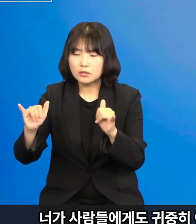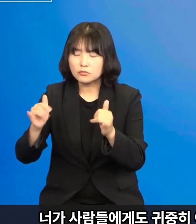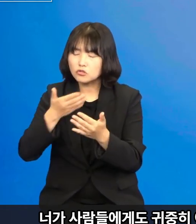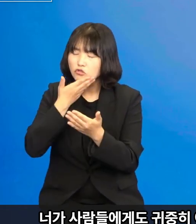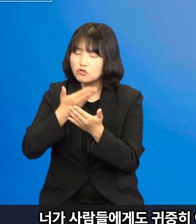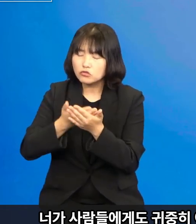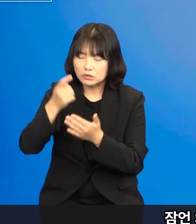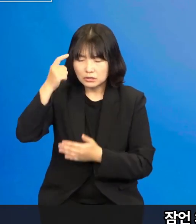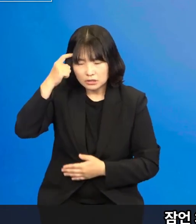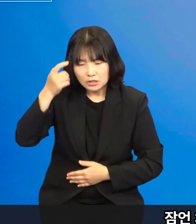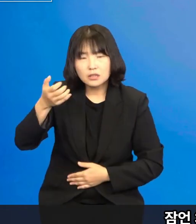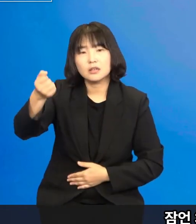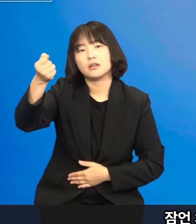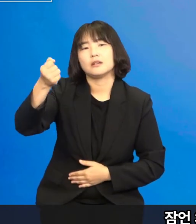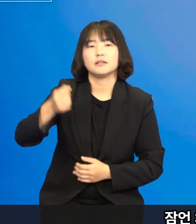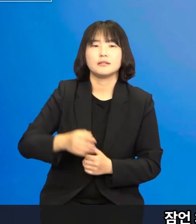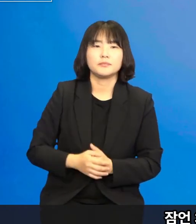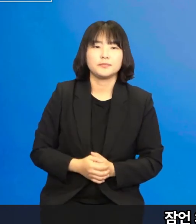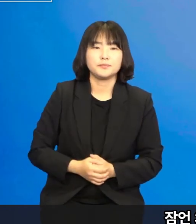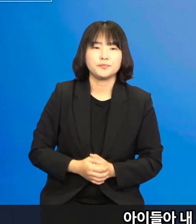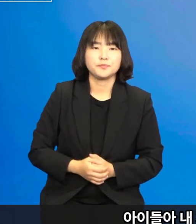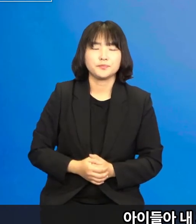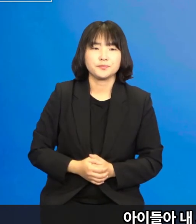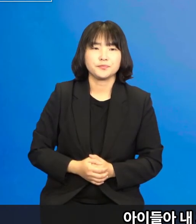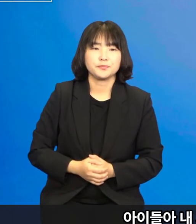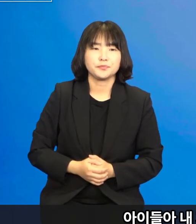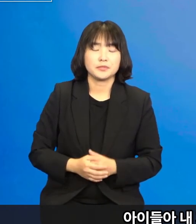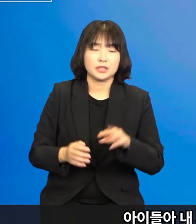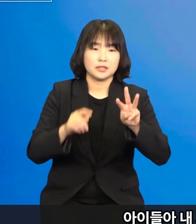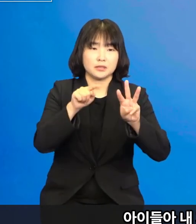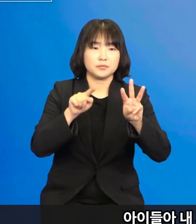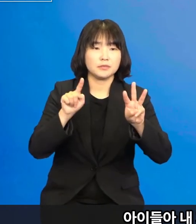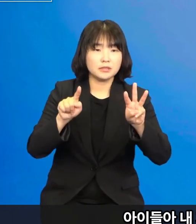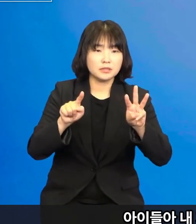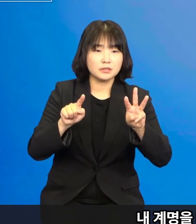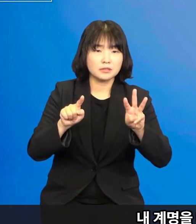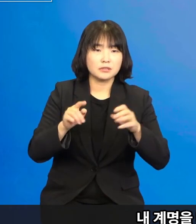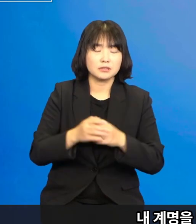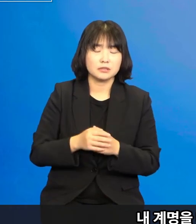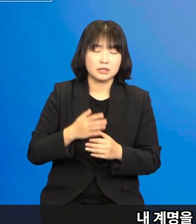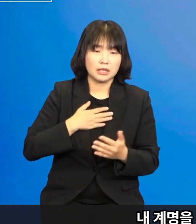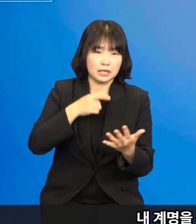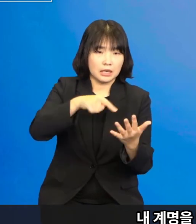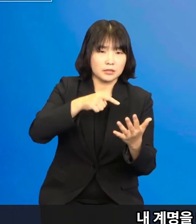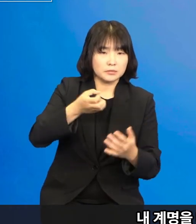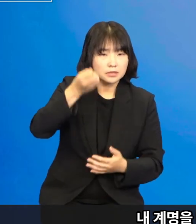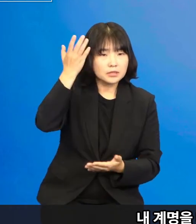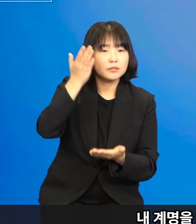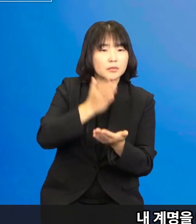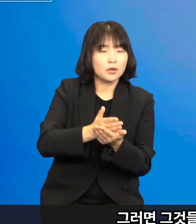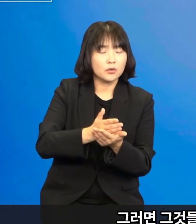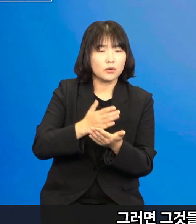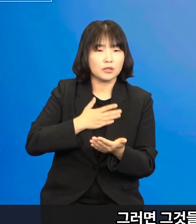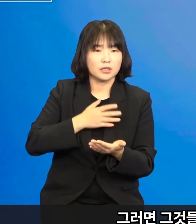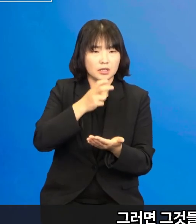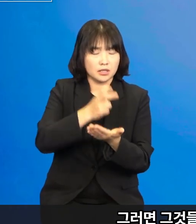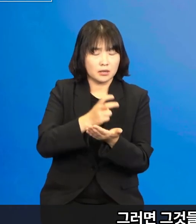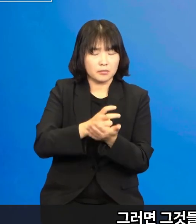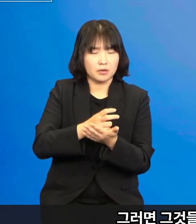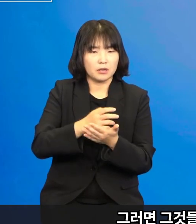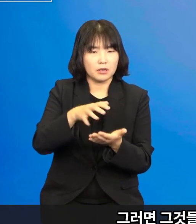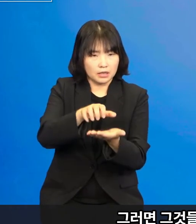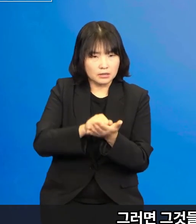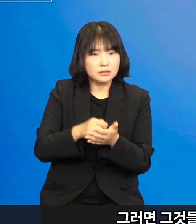거야. 이것이 약속이에요. 잠언 3장 1절입니다. 아이들아, 내 가르침을 잊지 말아라. 내 계명을 내 마음에 간직해라. 그러면 그것들이